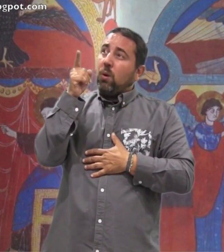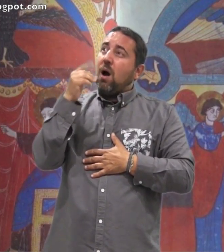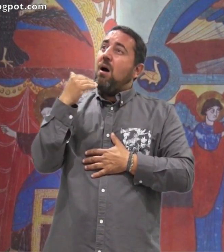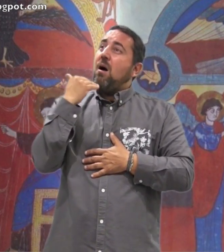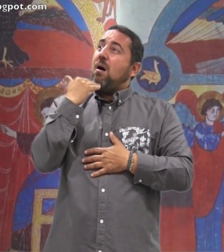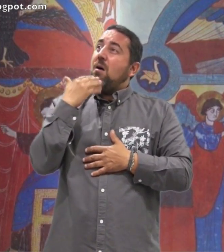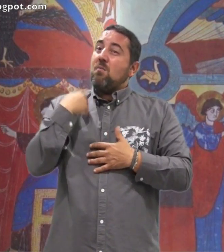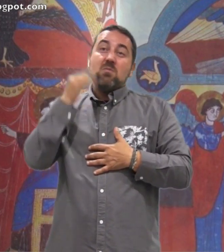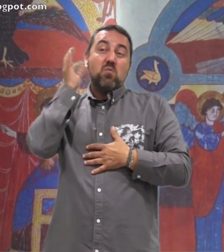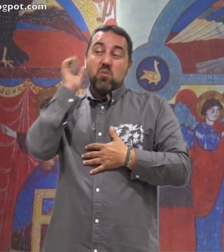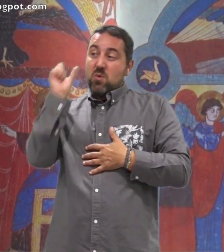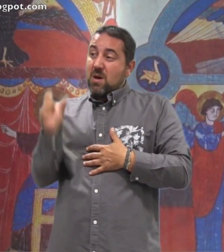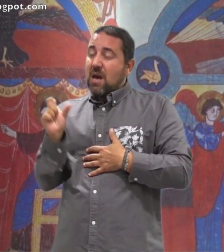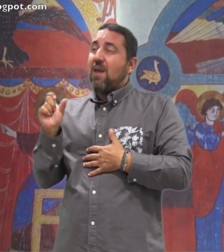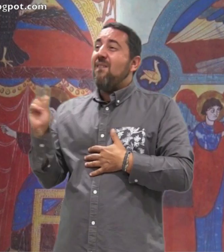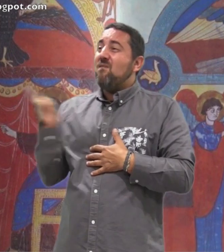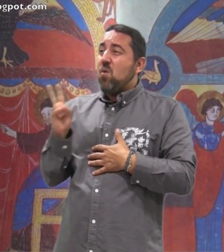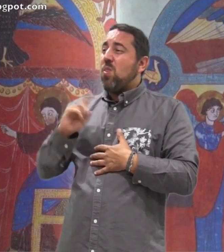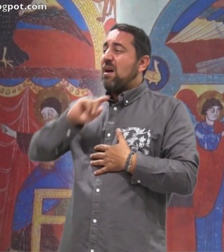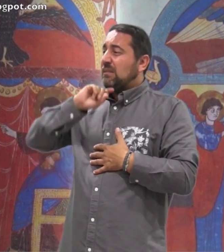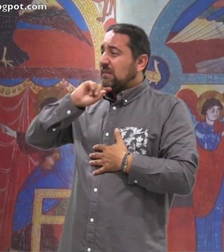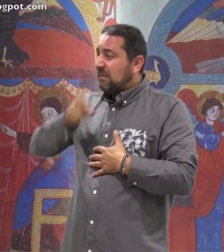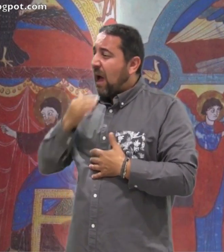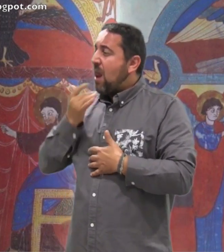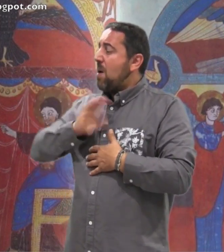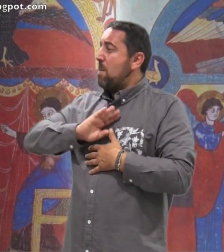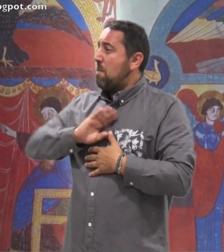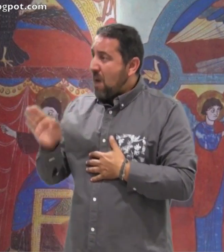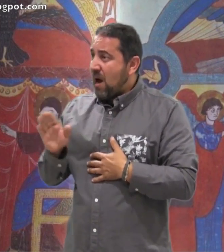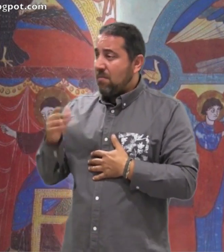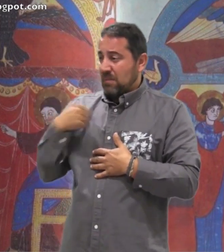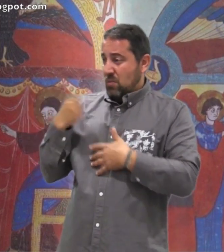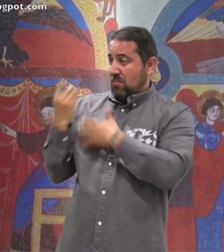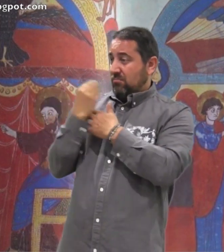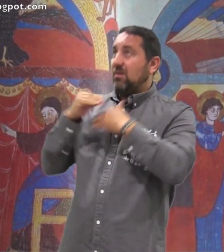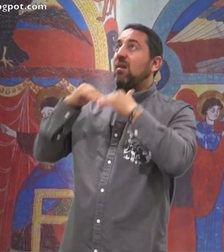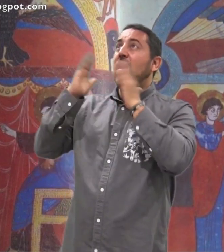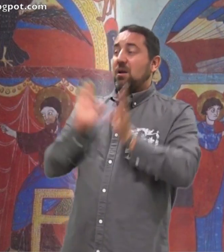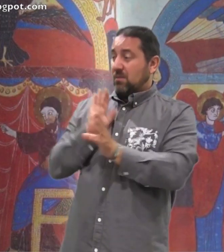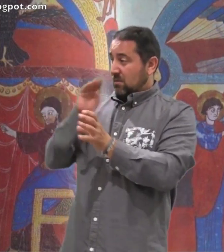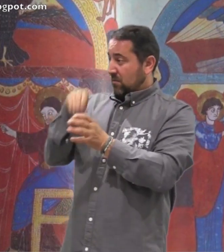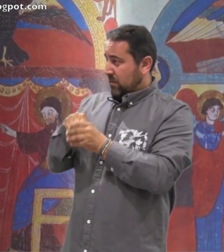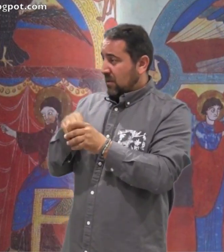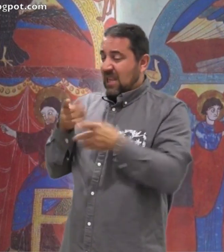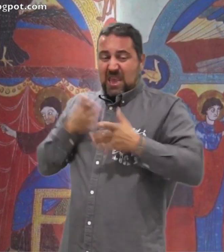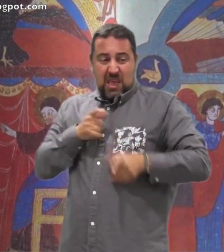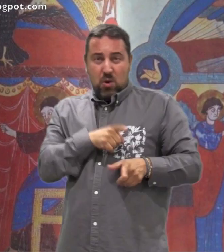Señor Dios mío, vas a hacer mal a la viuda que me hospeda, causando